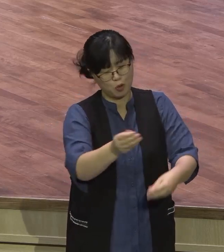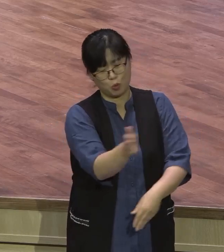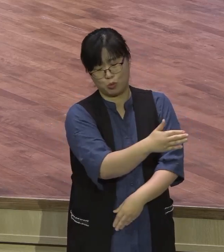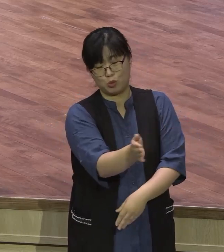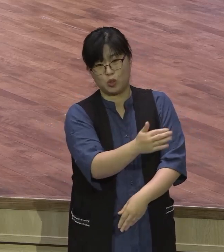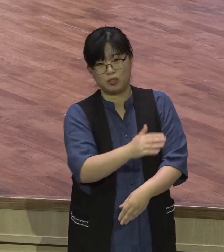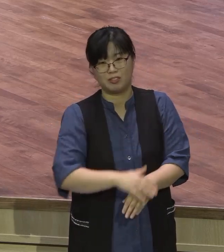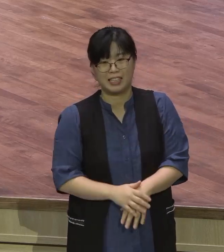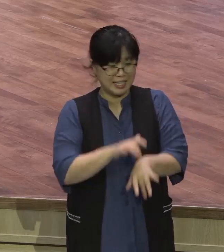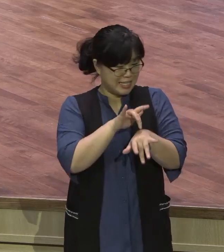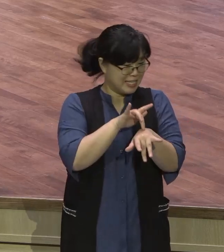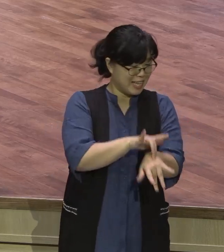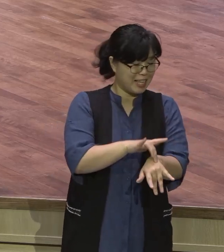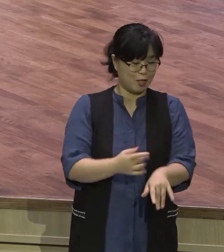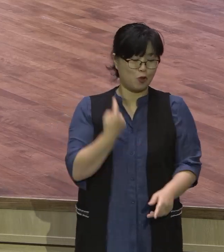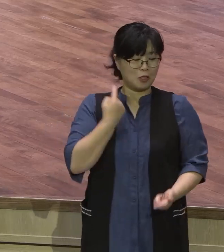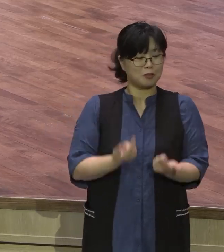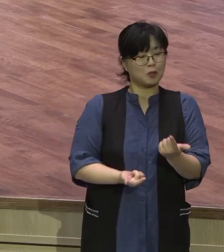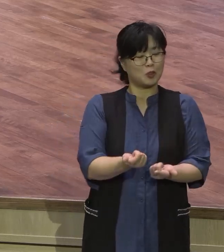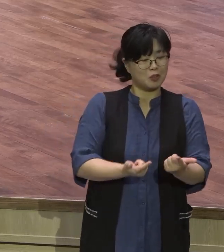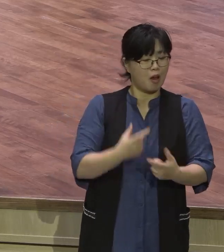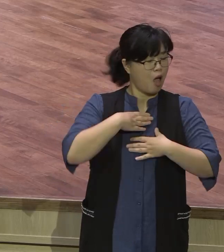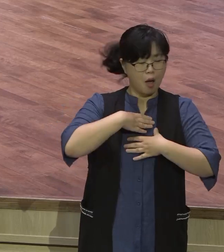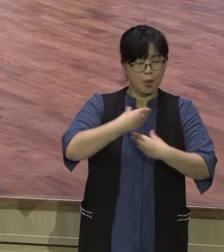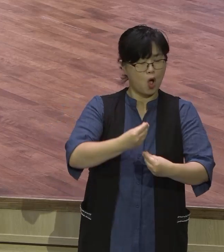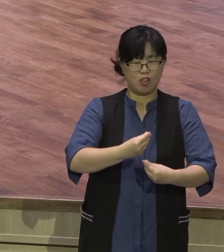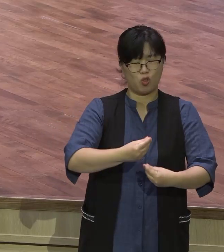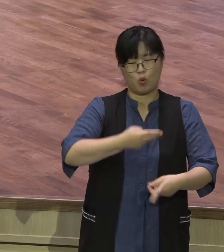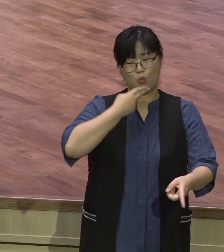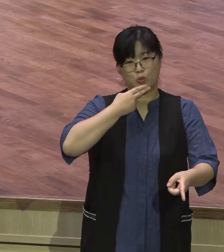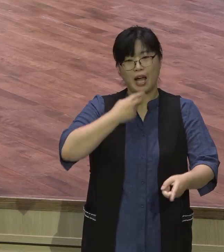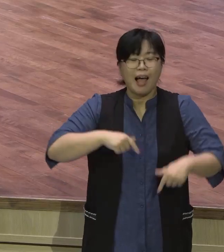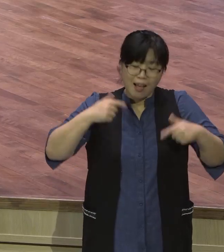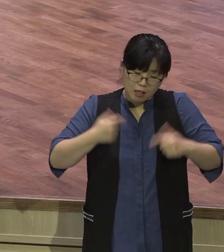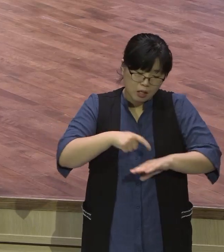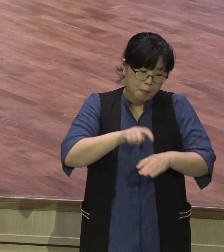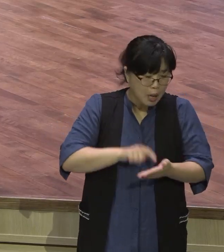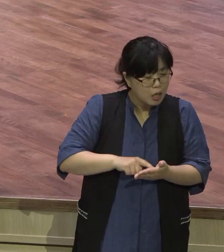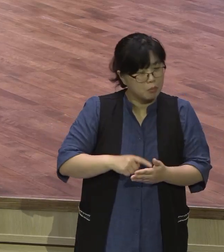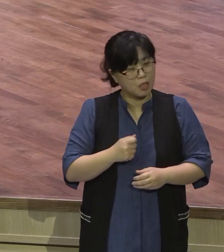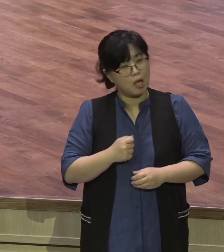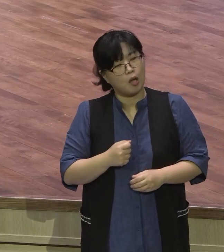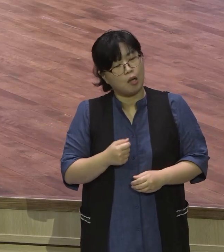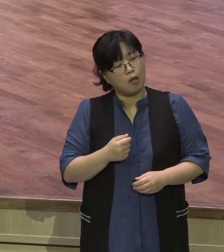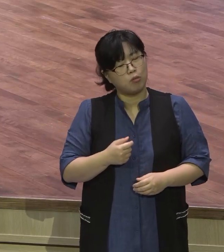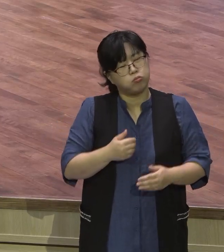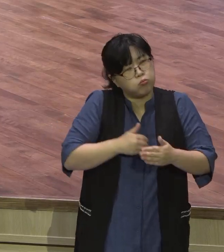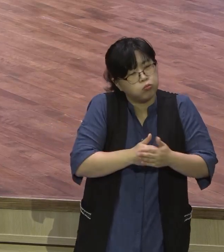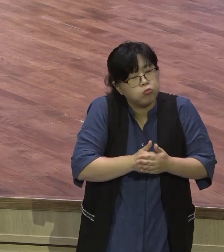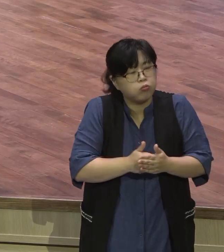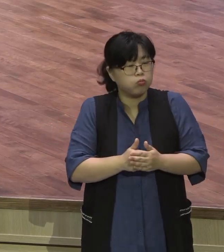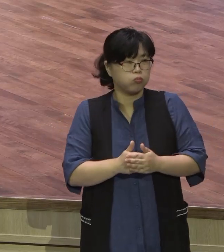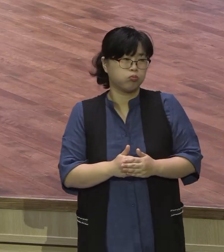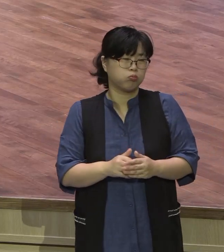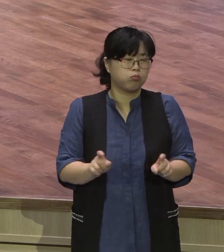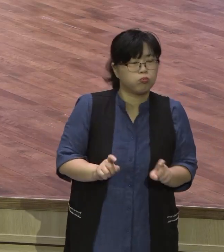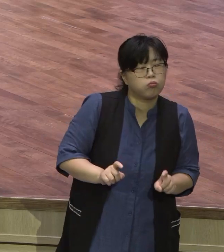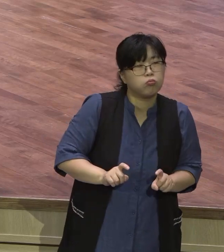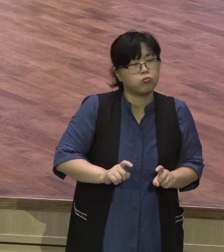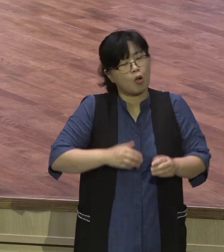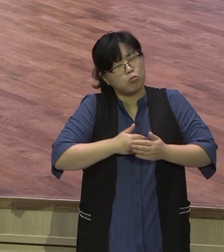복잡하게 생각 복잡하게 평강이 없어요 평안하질 않아요 편안하질 않아요 편안해야 돼요